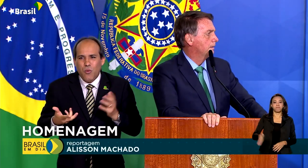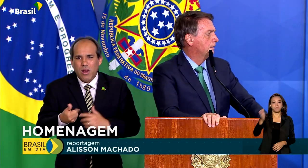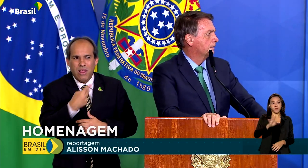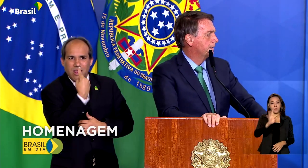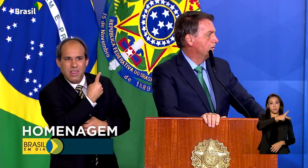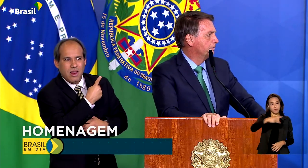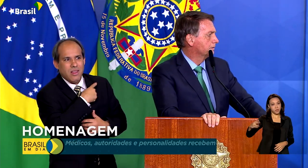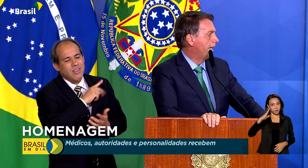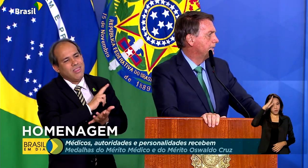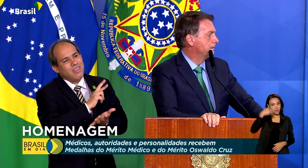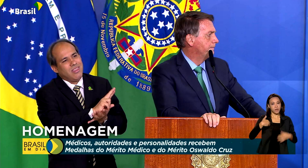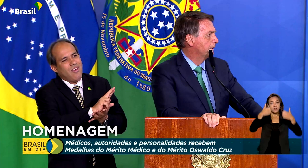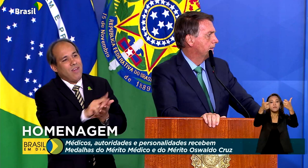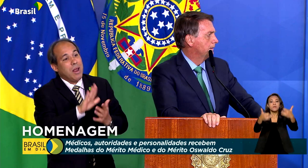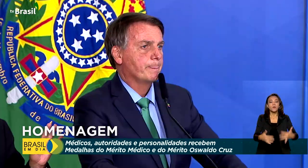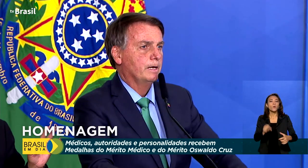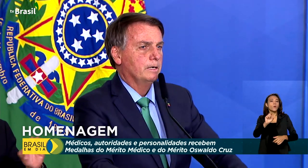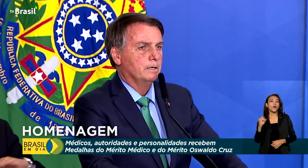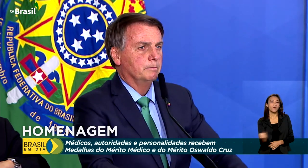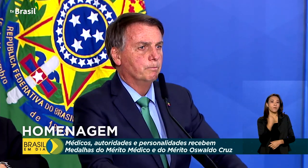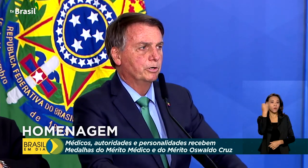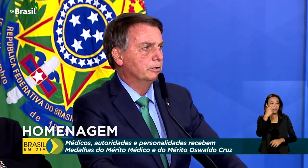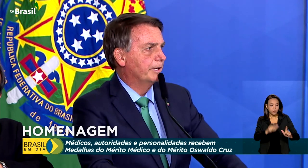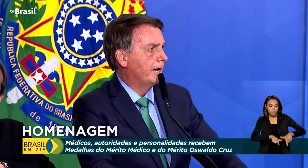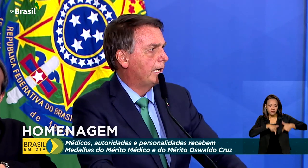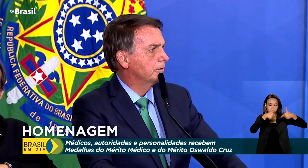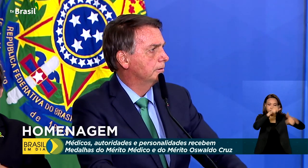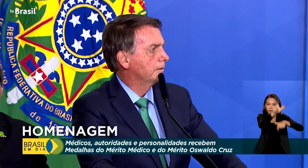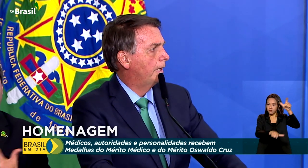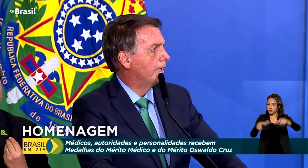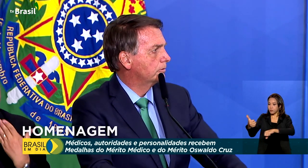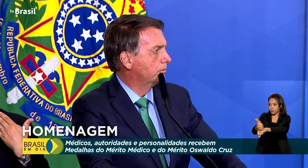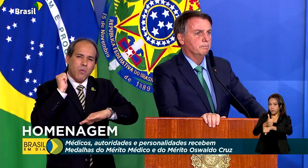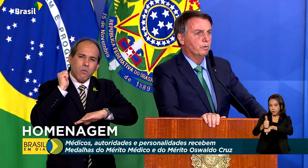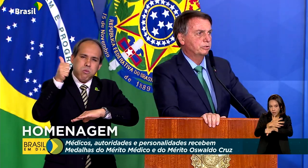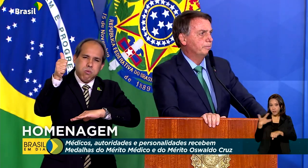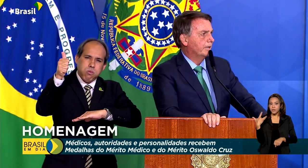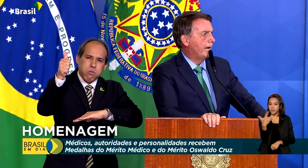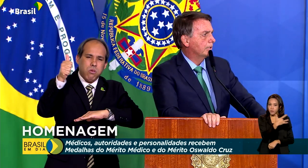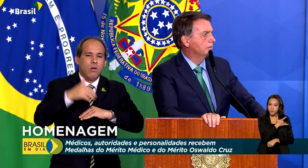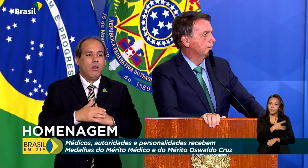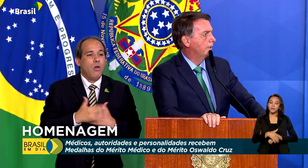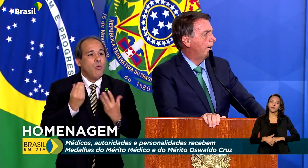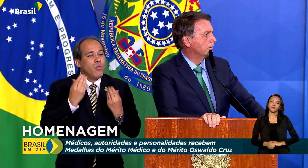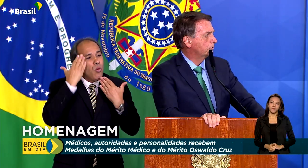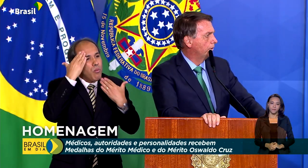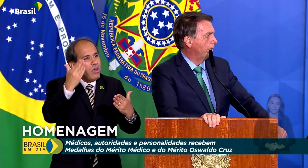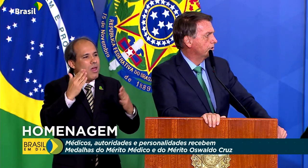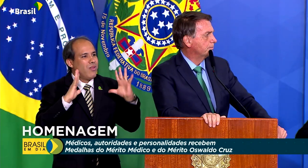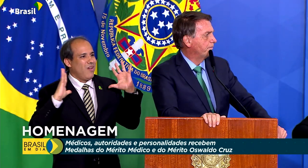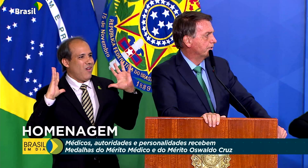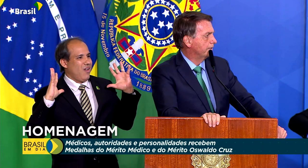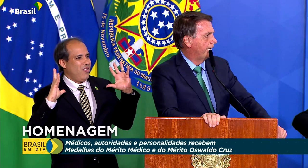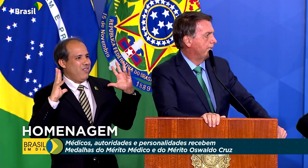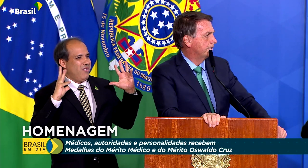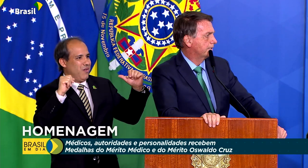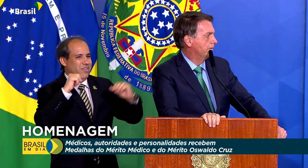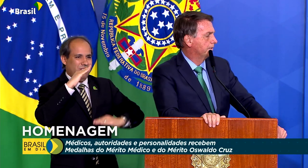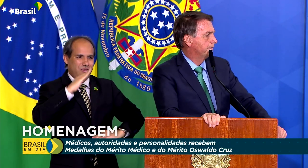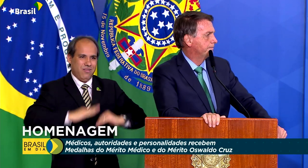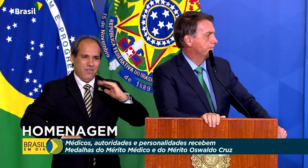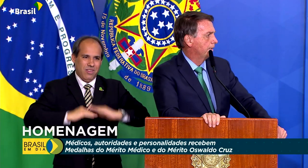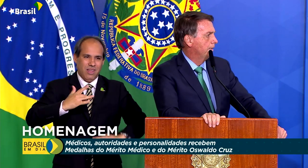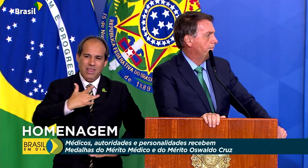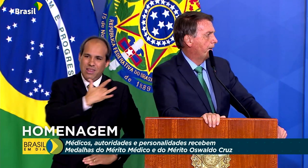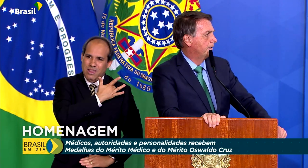Jair bolsonaro destacou a importância do trabalho dos Profissionais de Saúde Muito obrigado a todos os profissionais